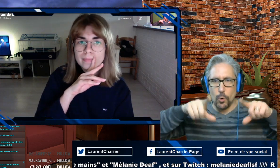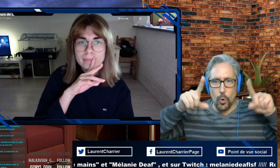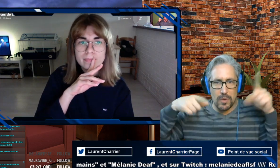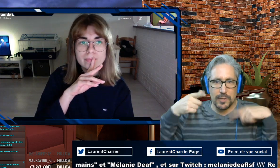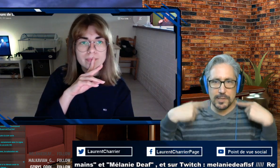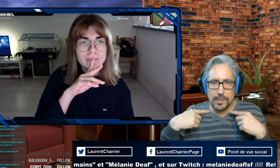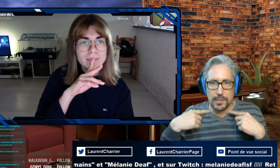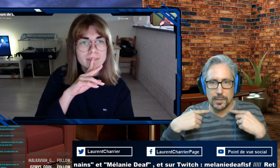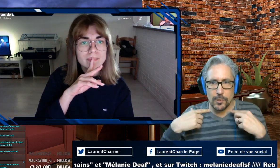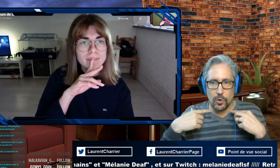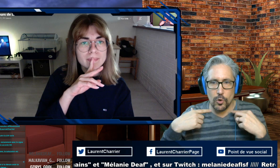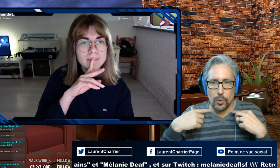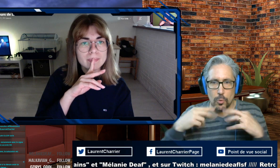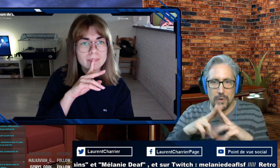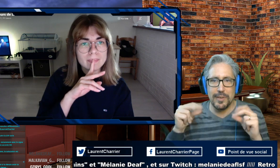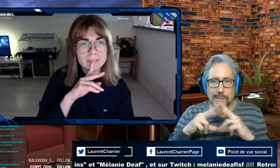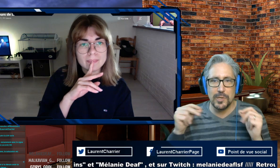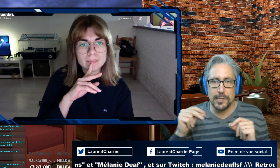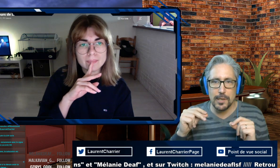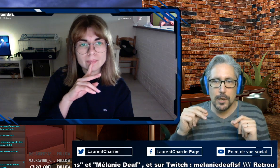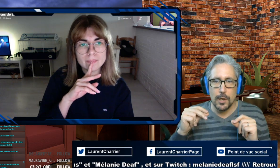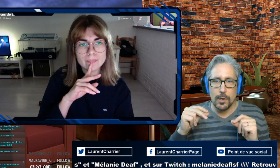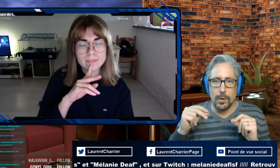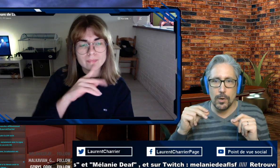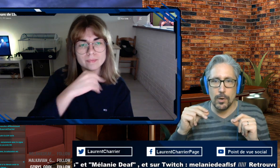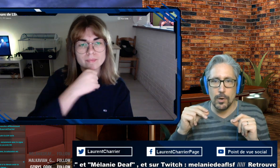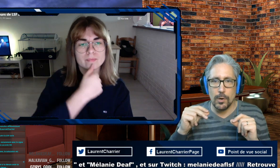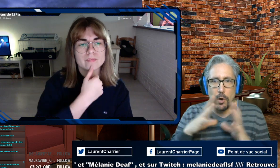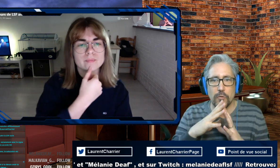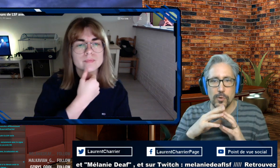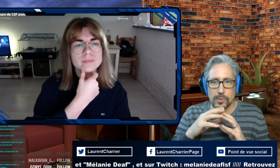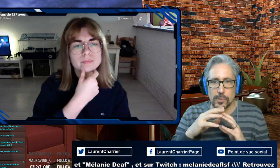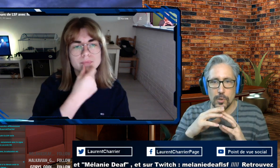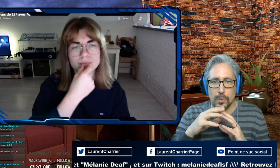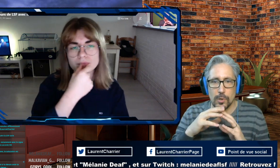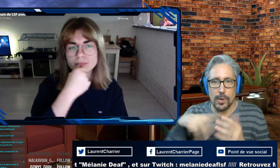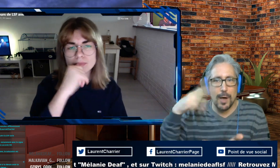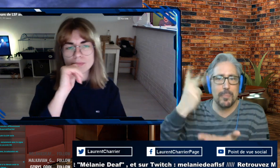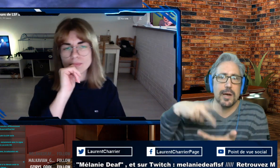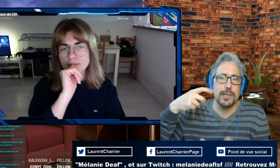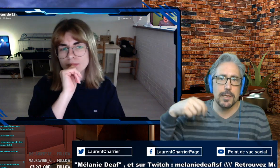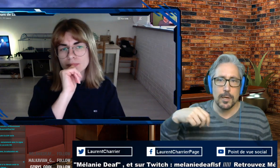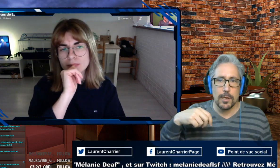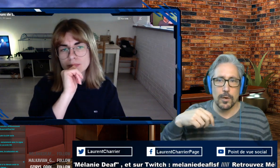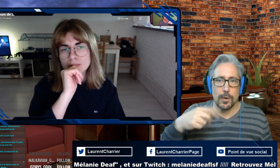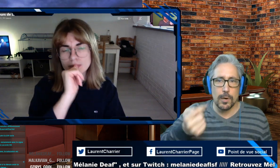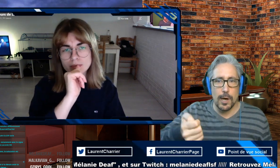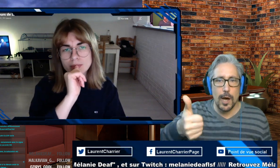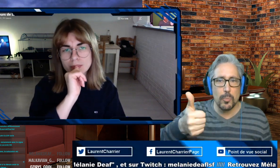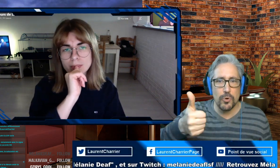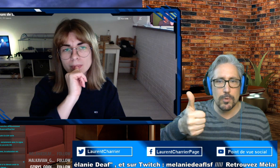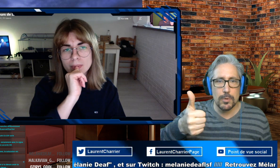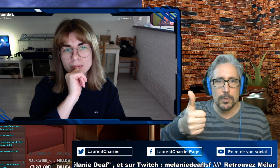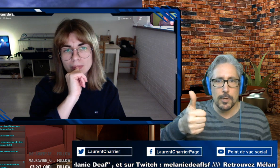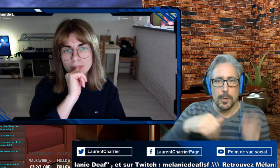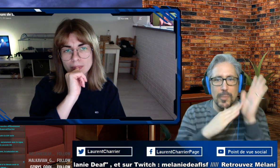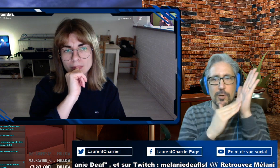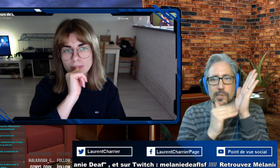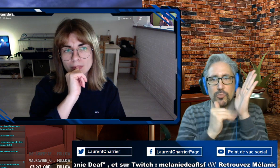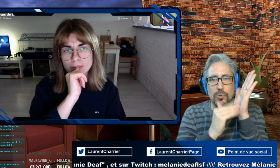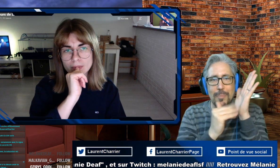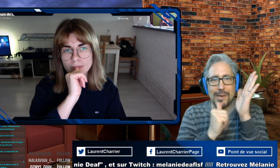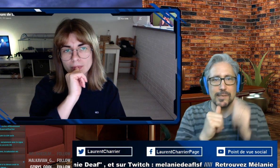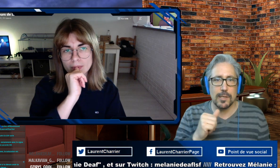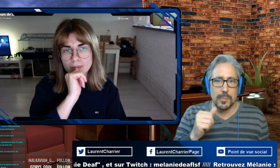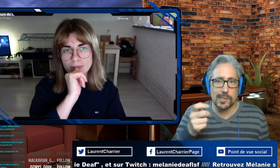aussi, on m'avait expliqué, en France, à Paris, un peu, mais